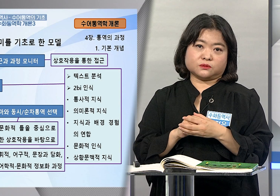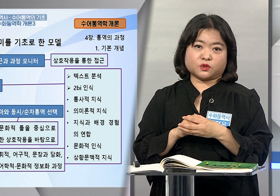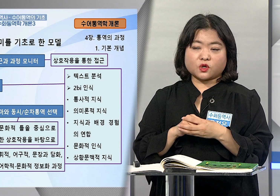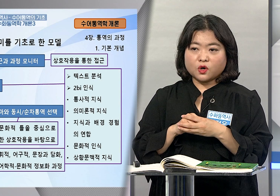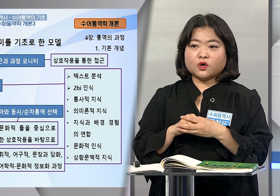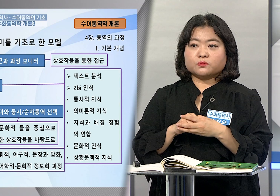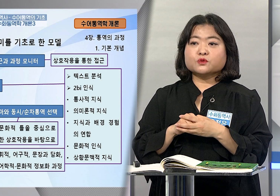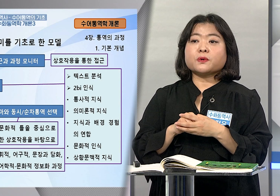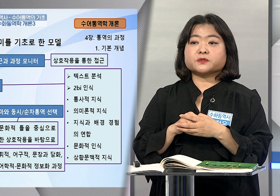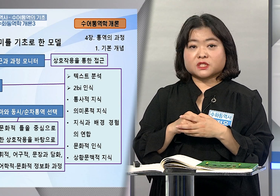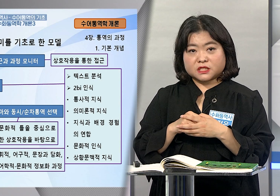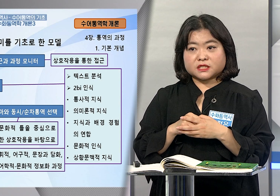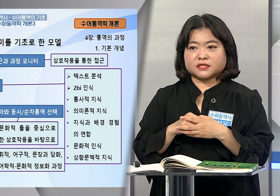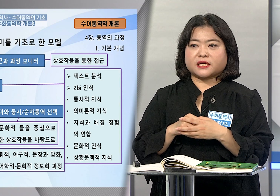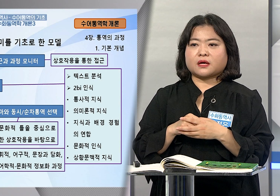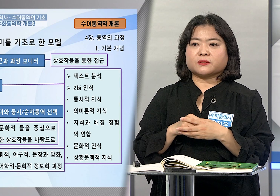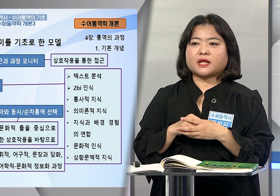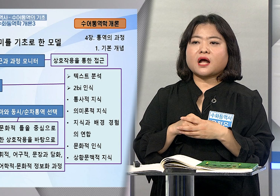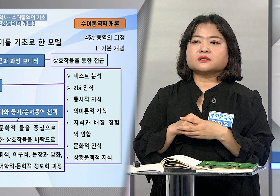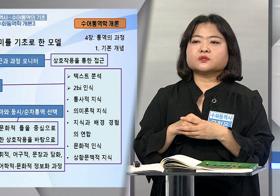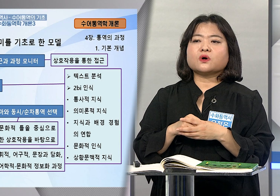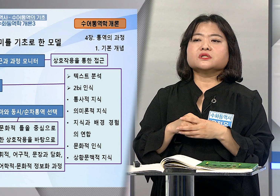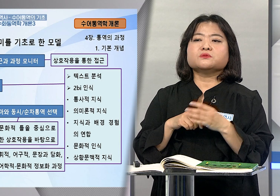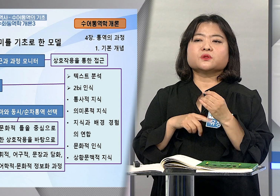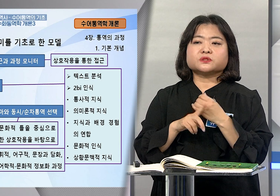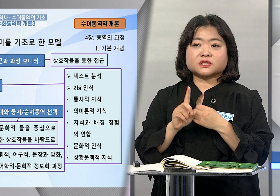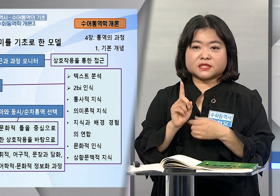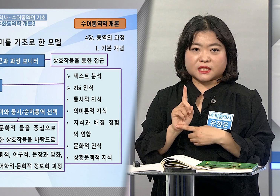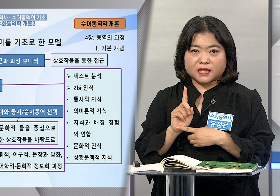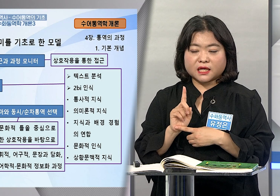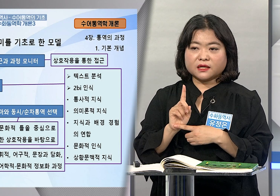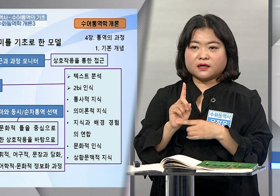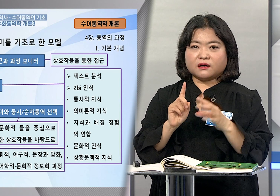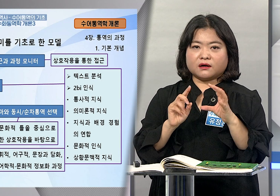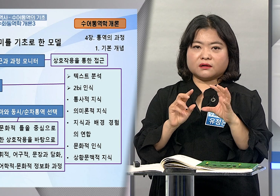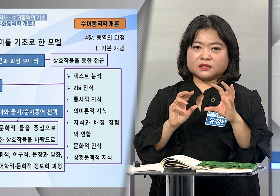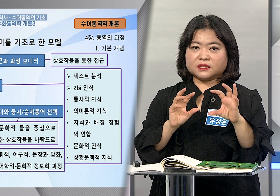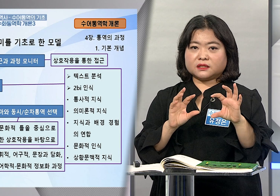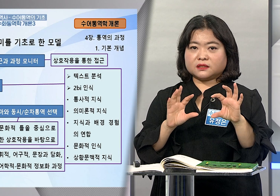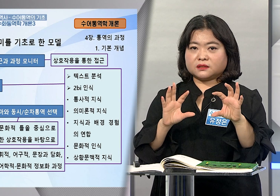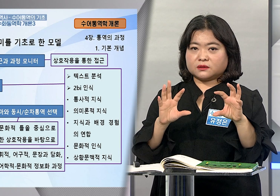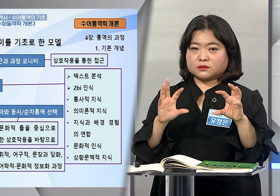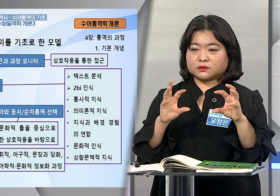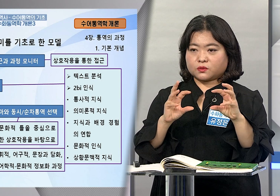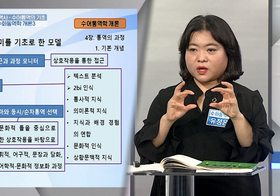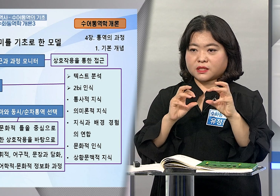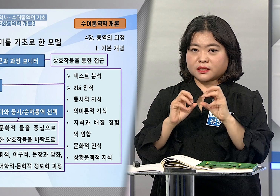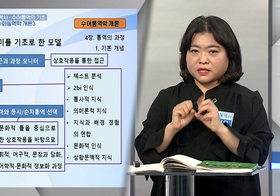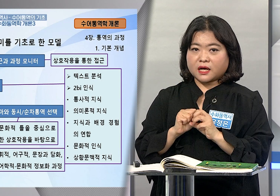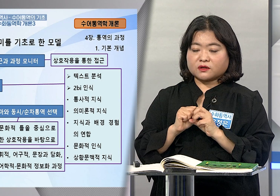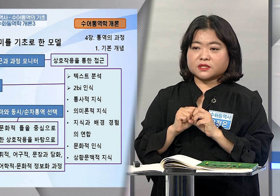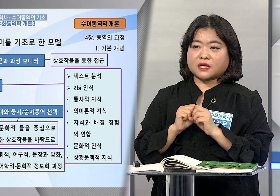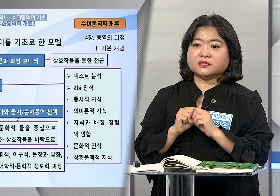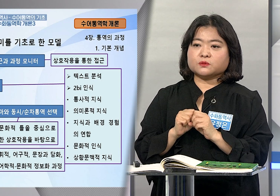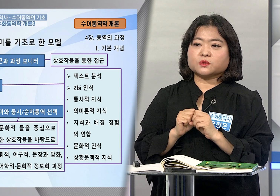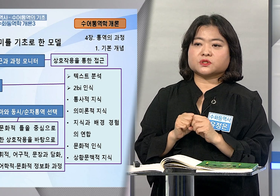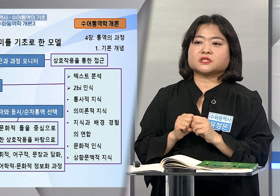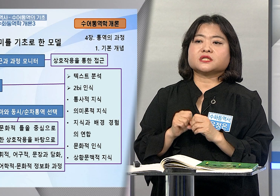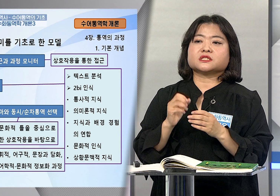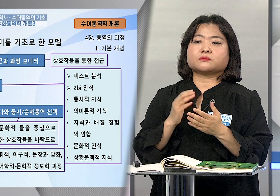뭐죠? 문법적인 지식을 얘기합니다. 그리고 의미론적 지식, 이 화자가 얘기한 것에 대한 의미론 지식, 지식